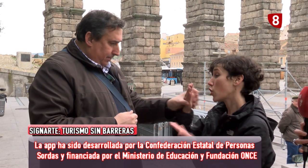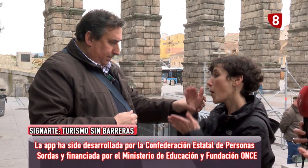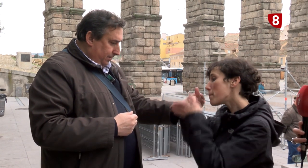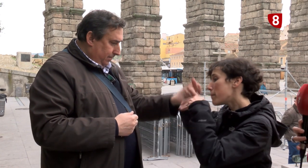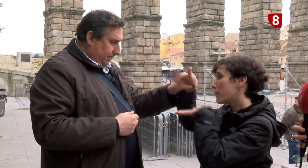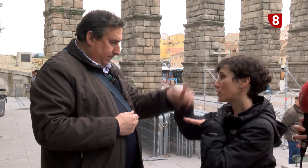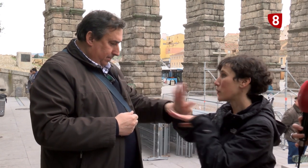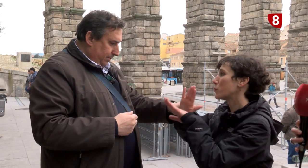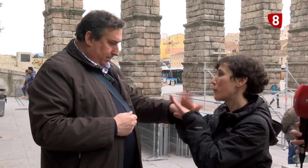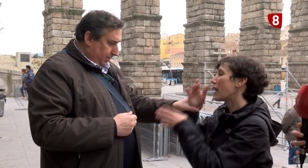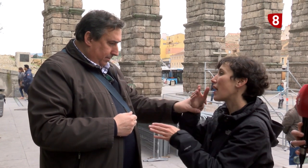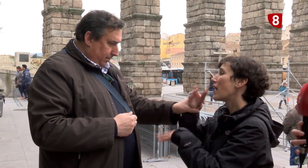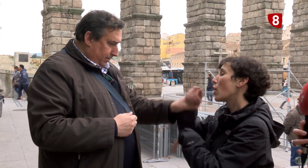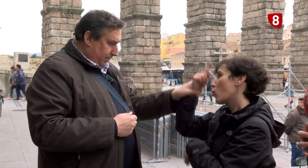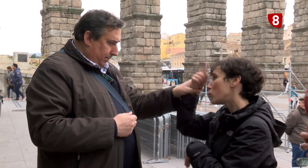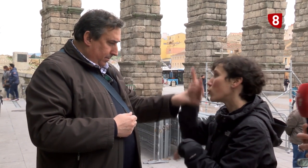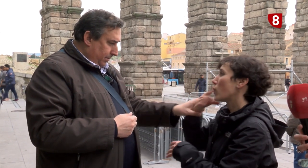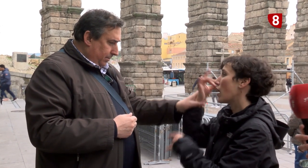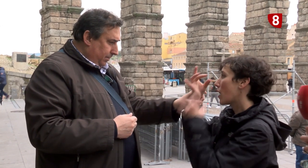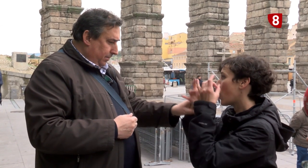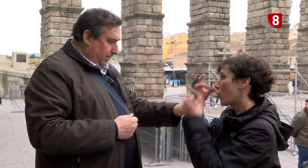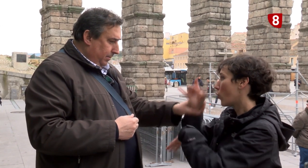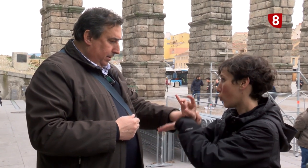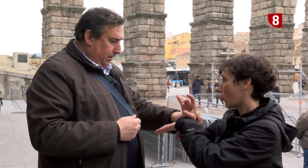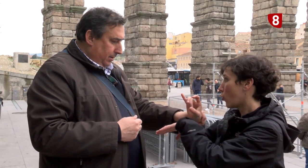el ocio y el arte sin barreras de comunicación